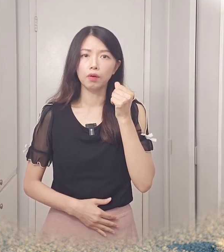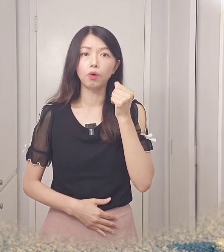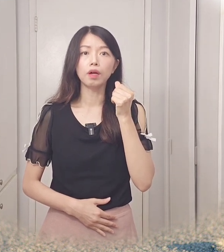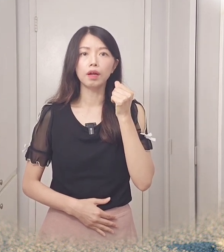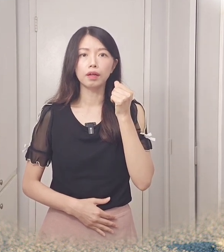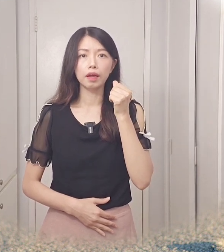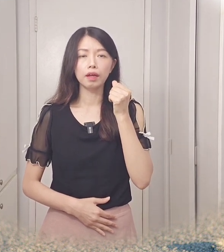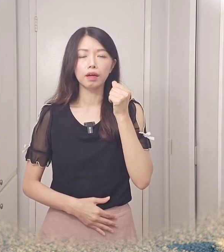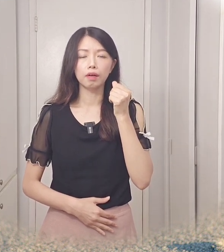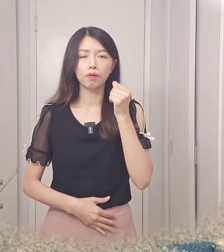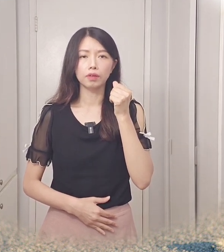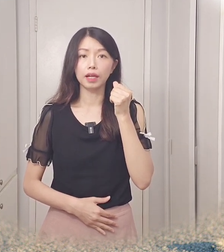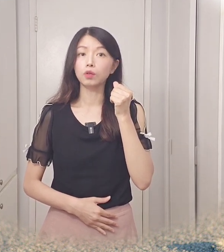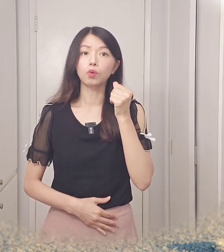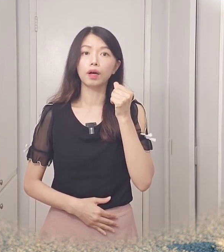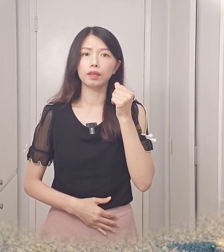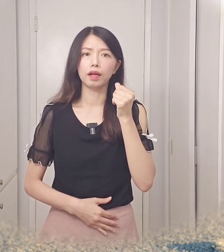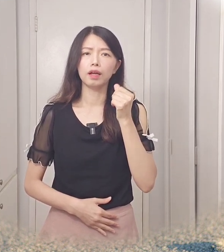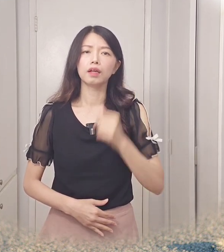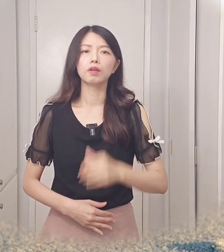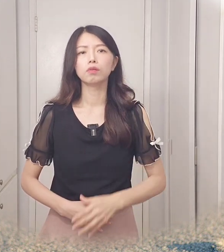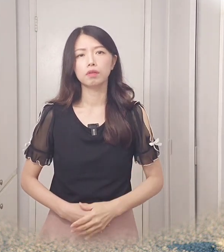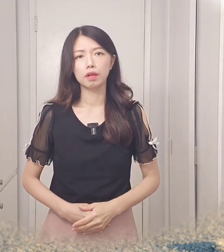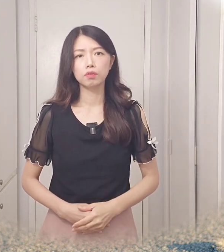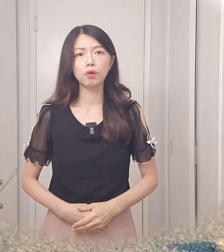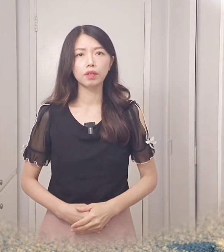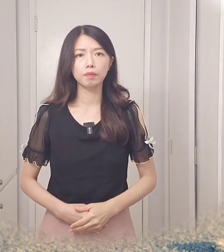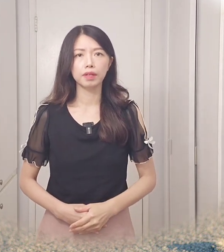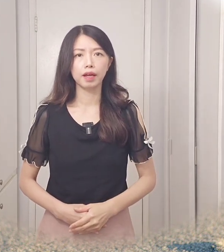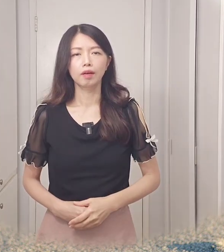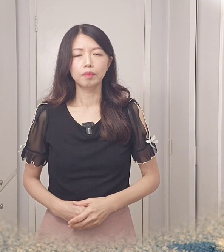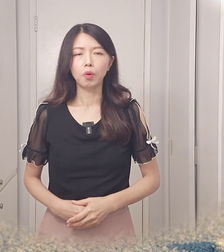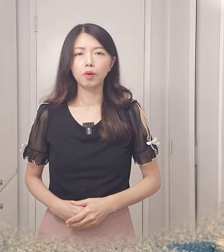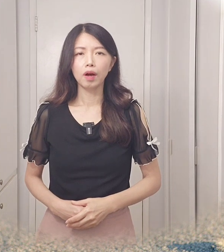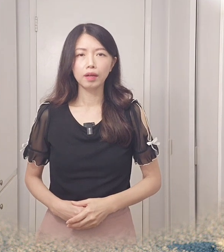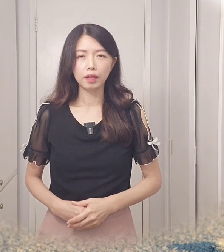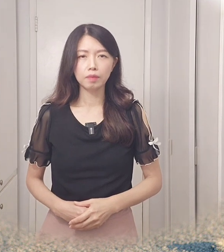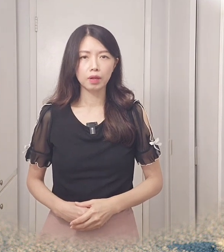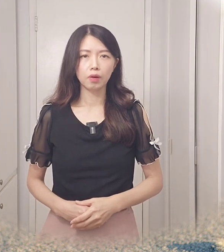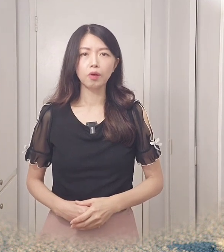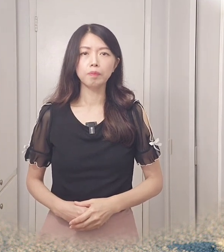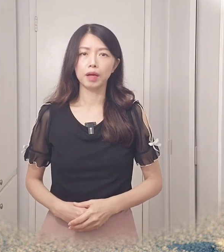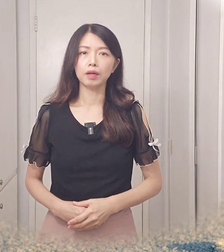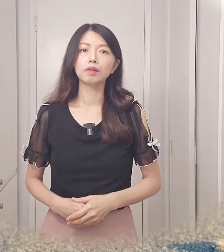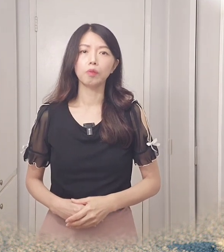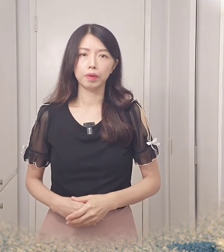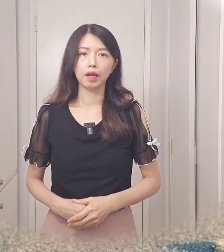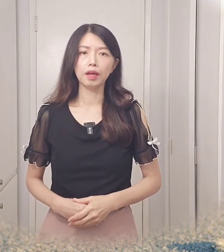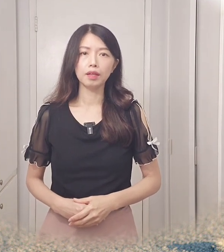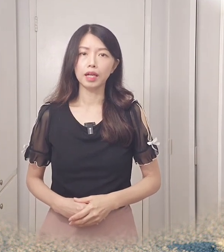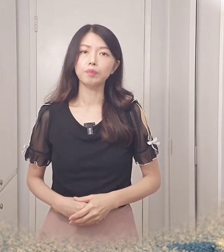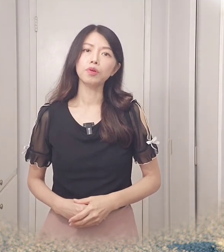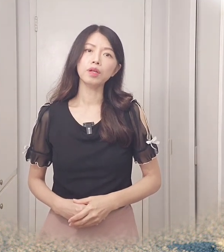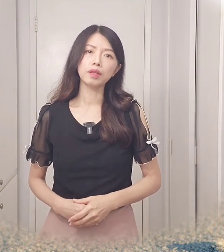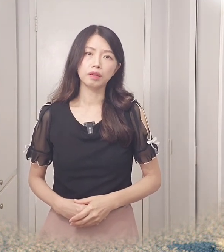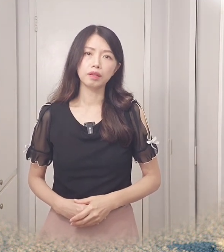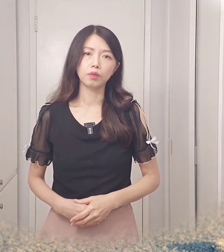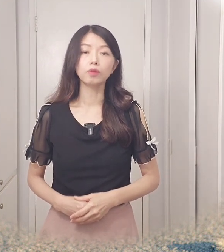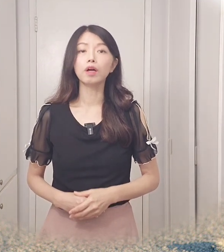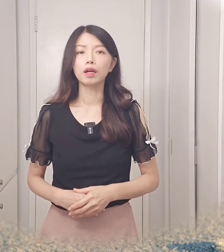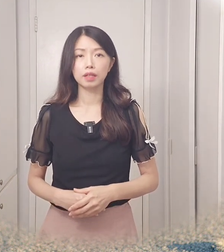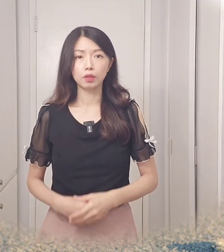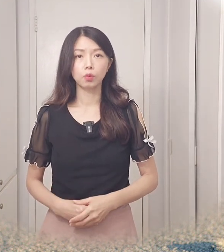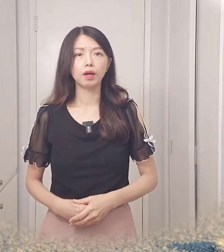번다, 원활하게 잘 돌아간다, 이런 뜻의 수어가 됩니다. 뭔가 기름처럼 매끄럽게 잘